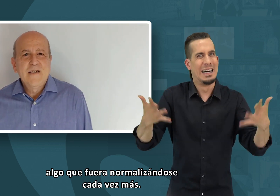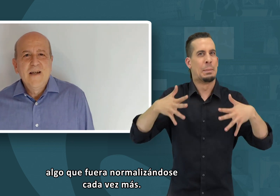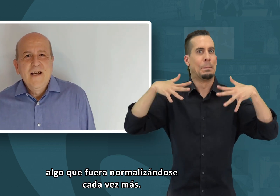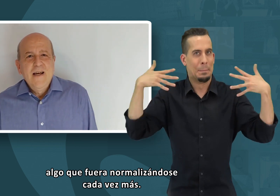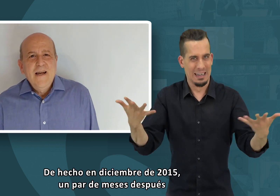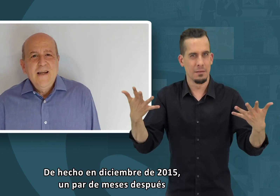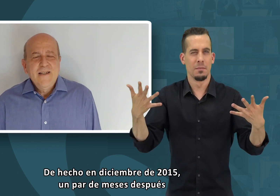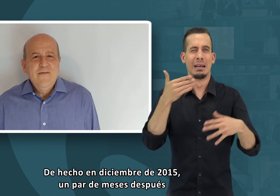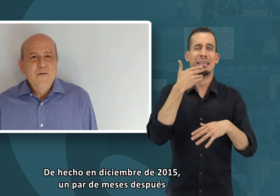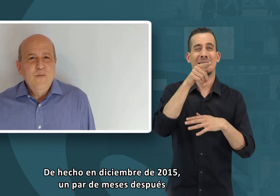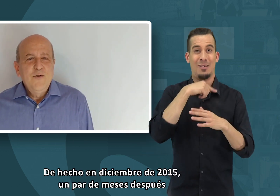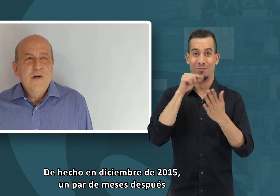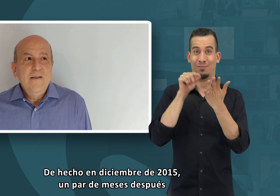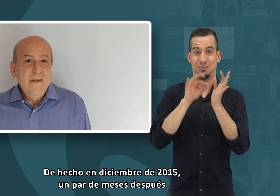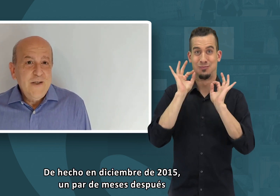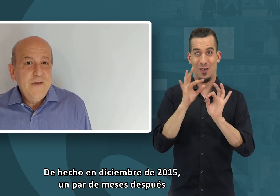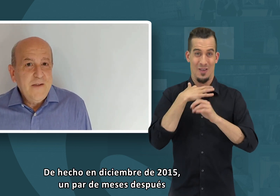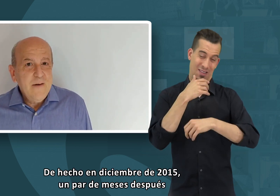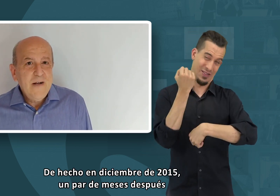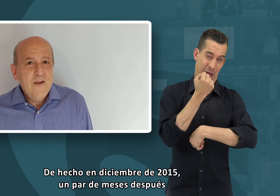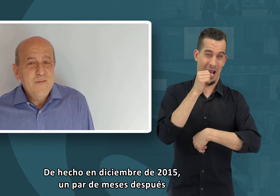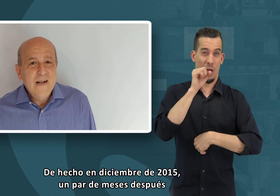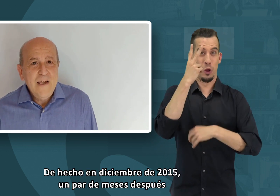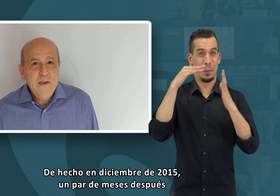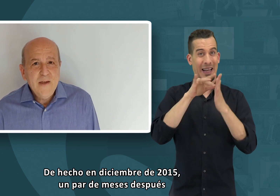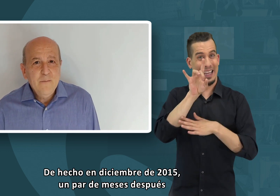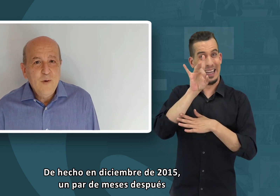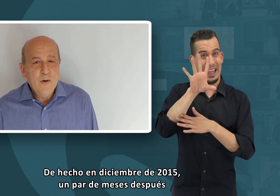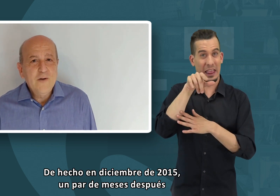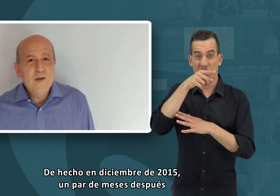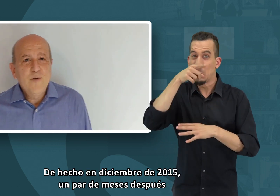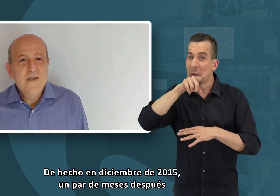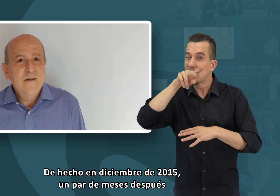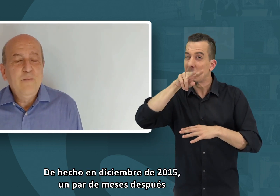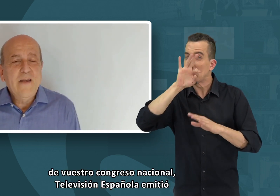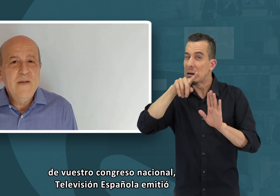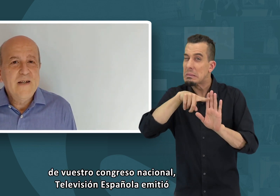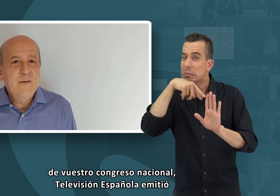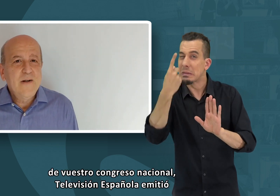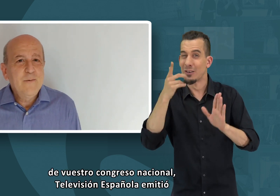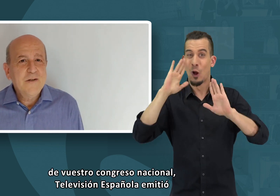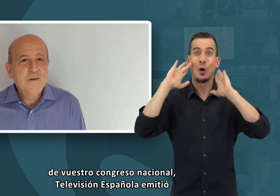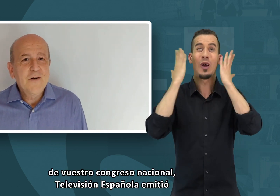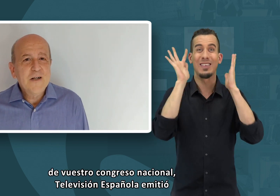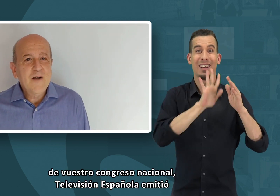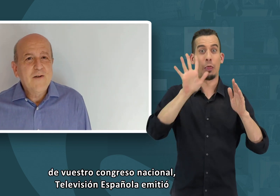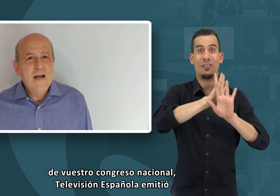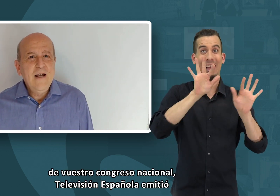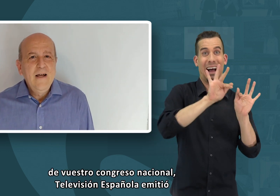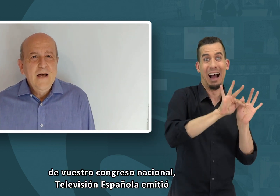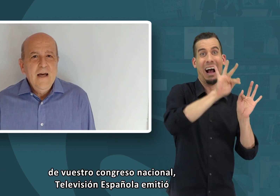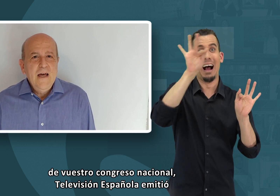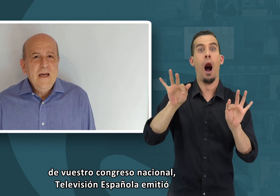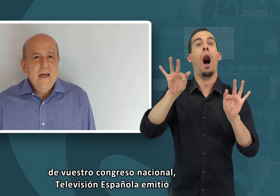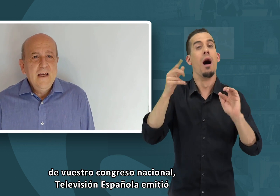vez más. Ese fue un punto. De hecho, en diciembre de 2015, muy poquito después, un par de meses después de vuestro Congreso